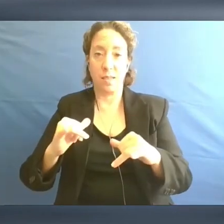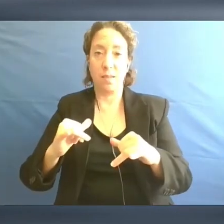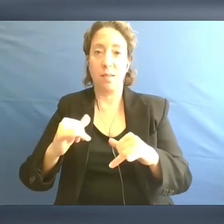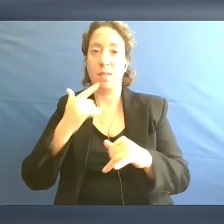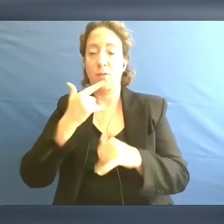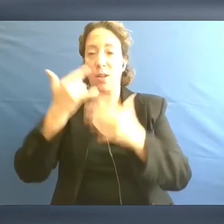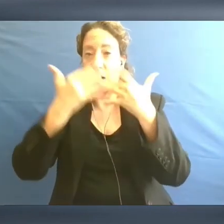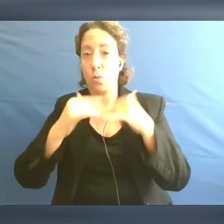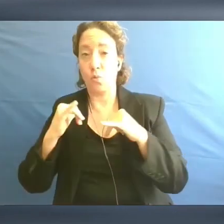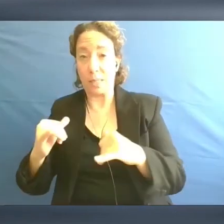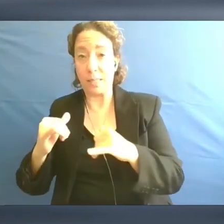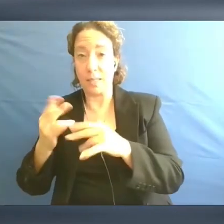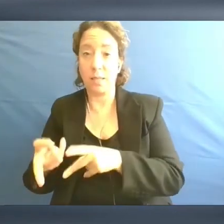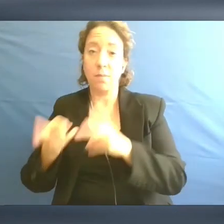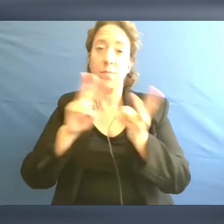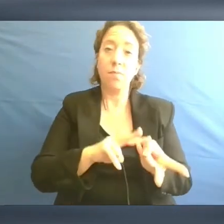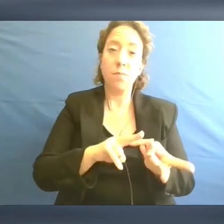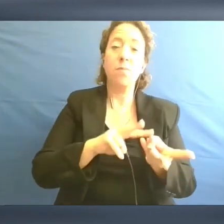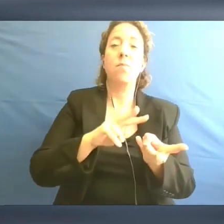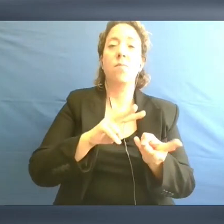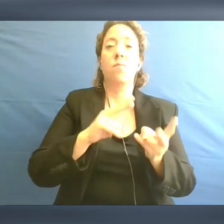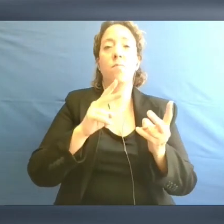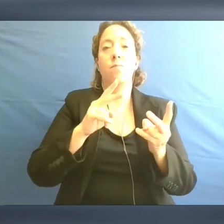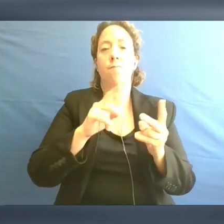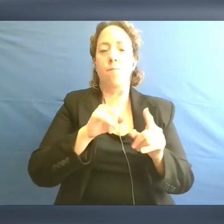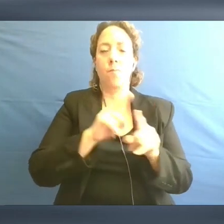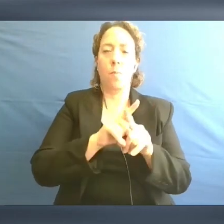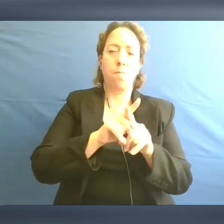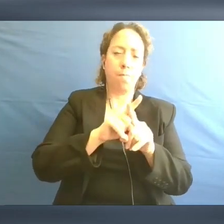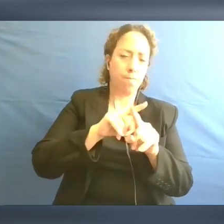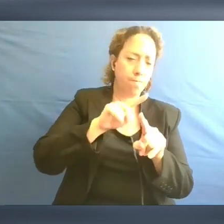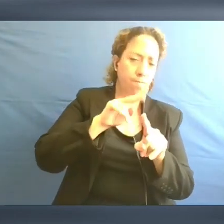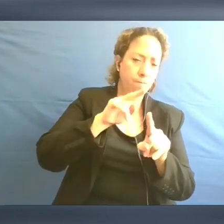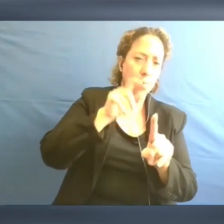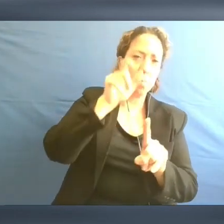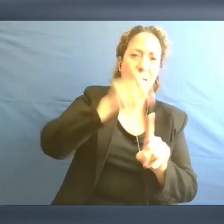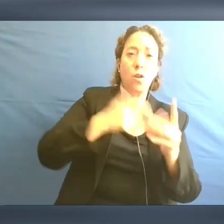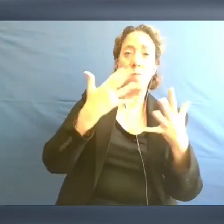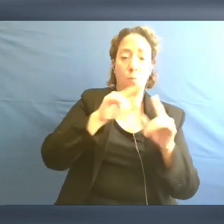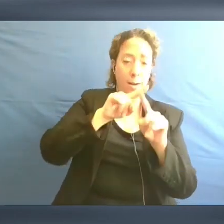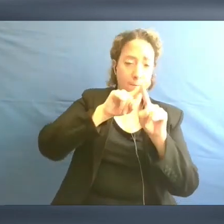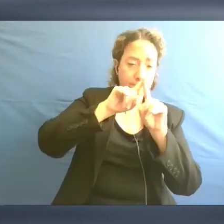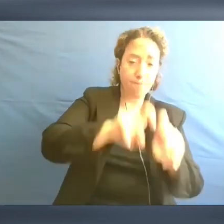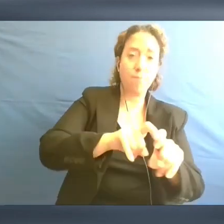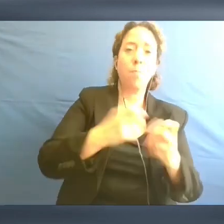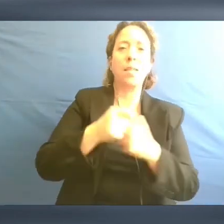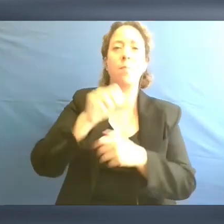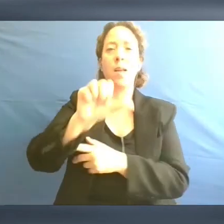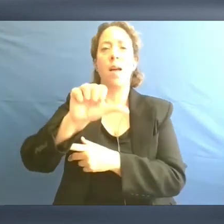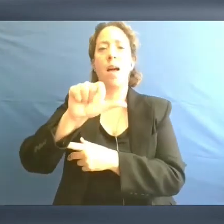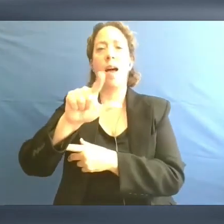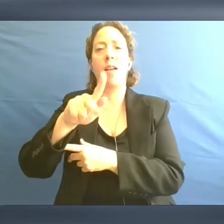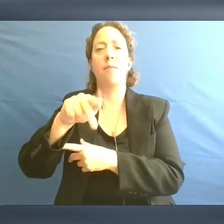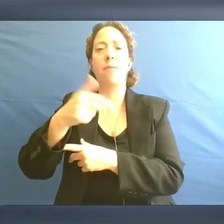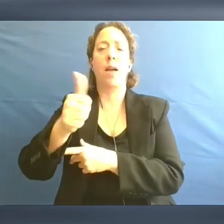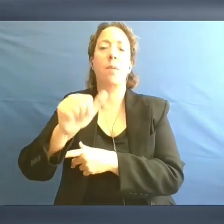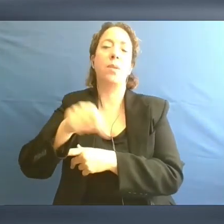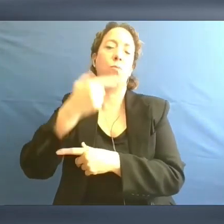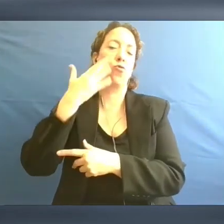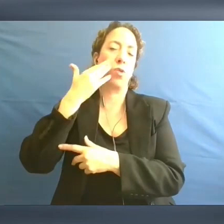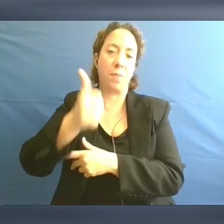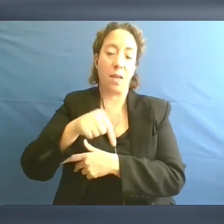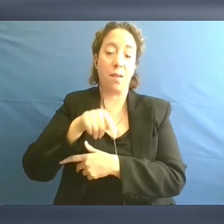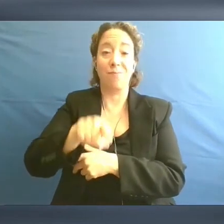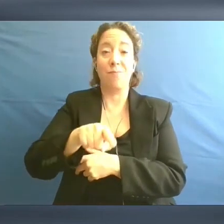calculs automatiques et des questions assez précises pour des testeurs manuels. Alors si je prends un exemple avec Alpha, que forcément je connais bien, Alpha ne